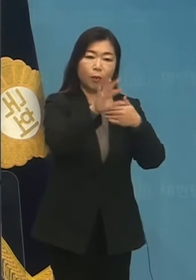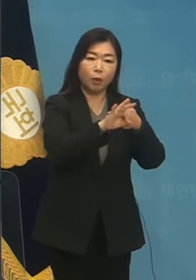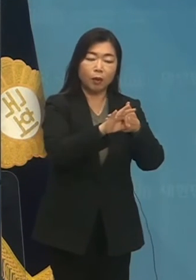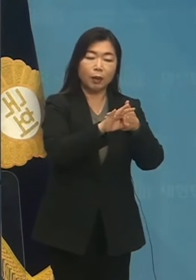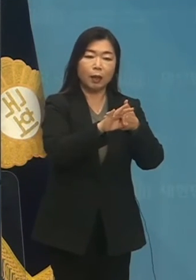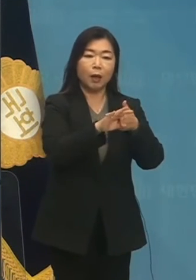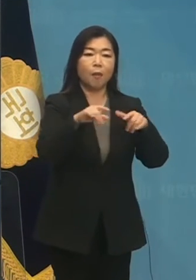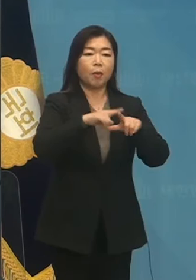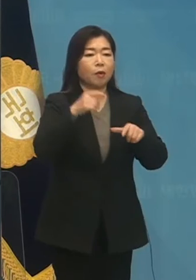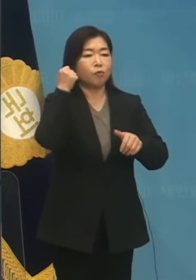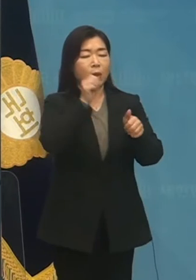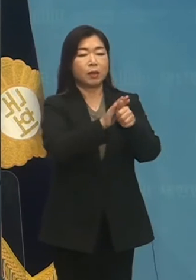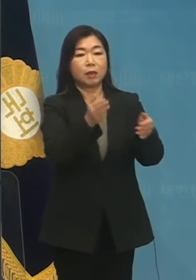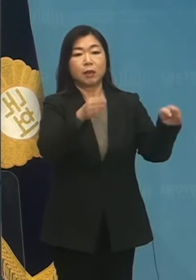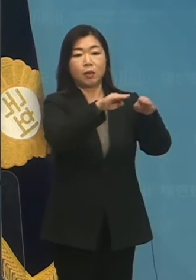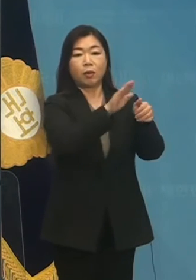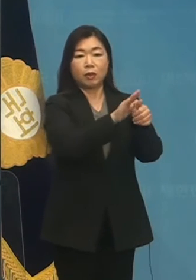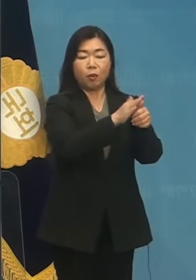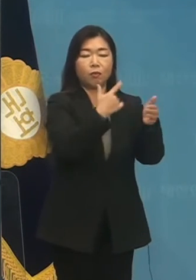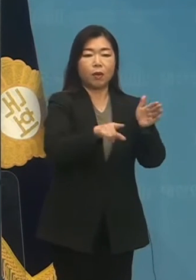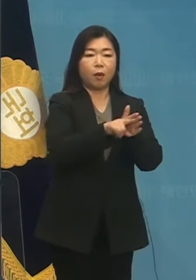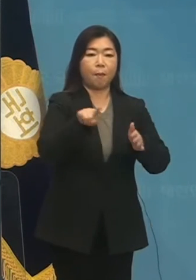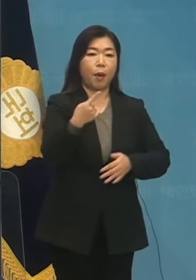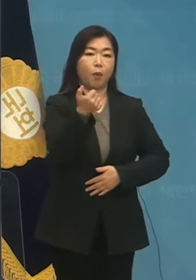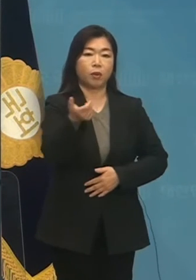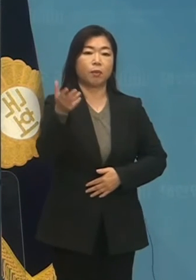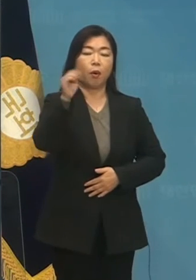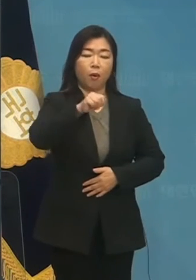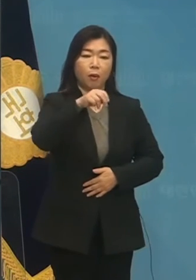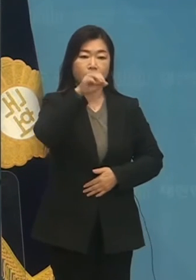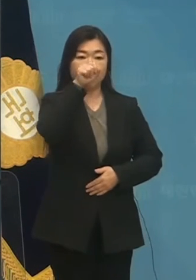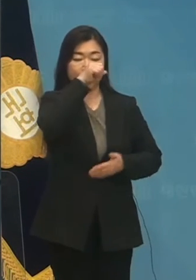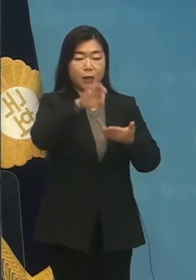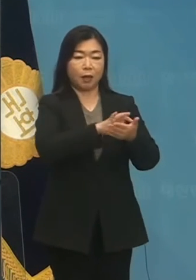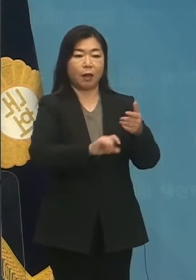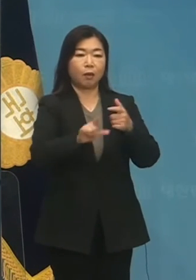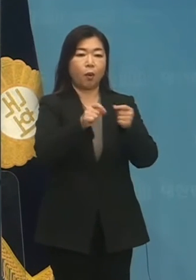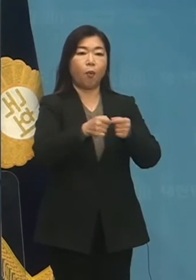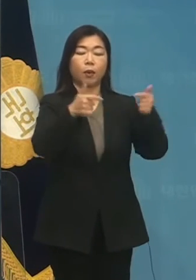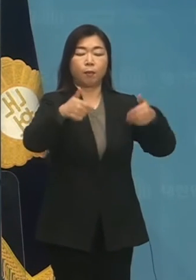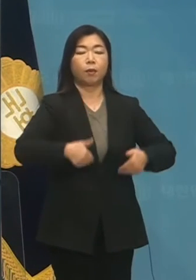포함한 숙박시설 지원을 위해 150억 원의 증액을 요구합니다.